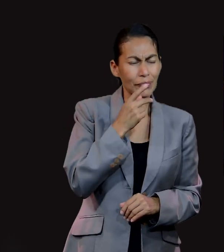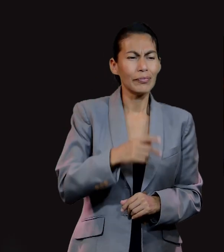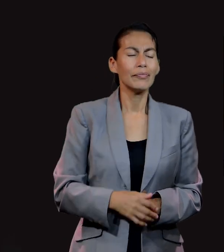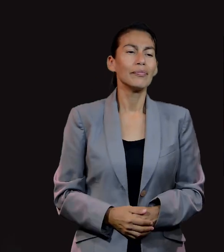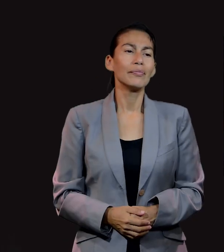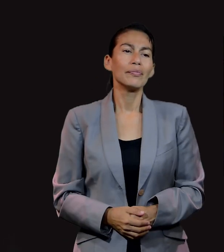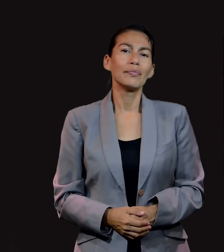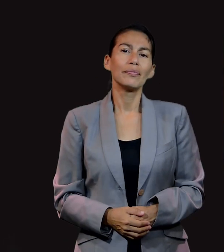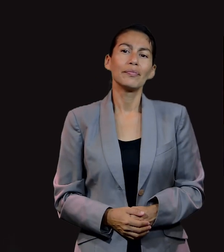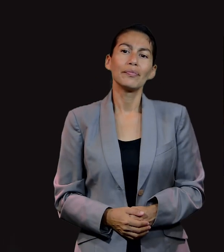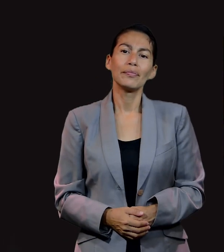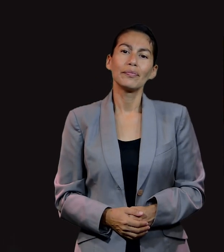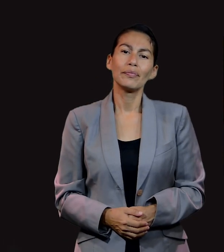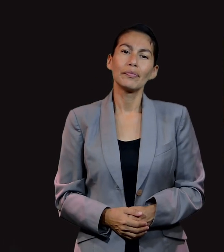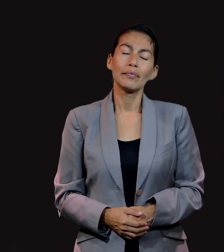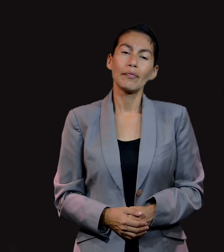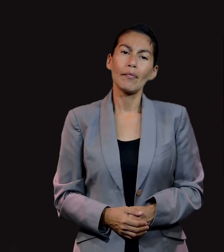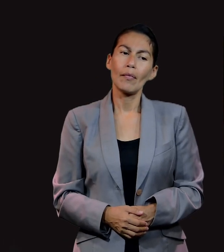Maravilloso. Pastor,